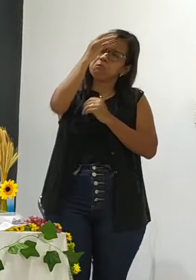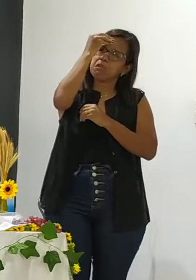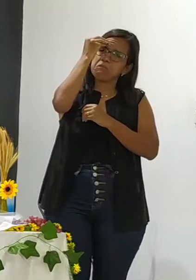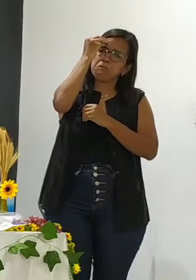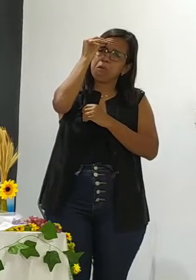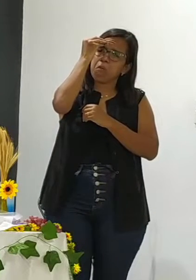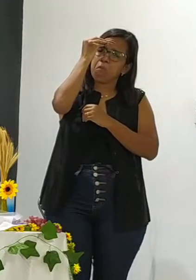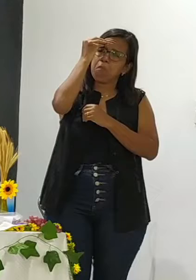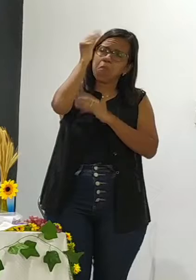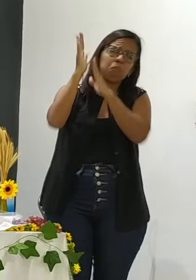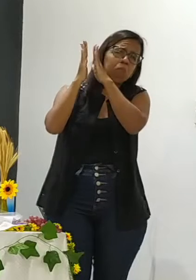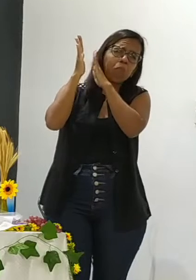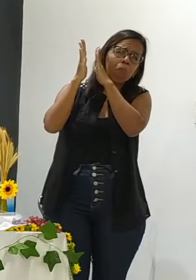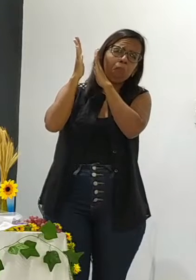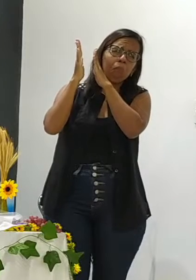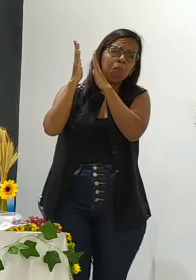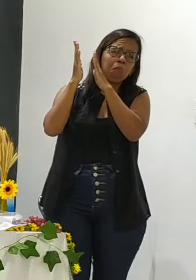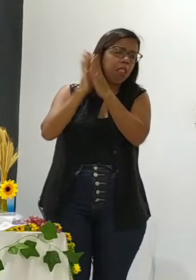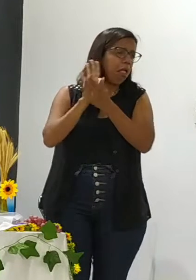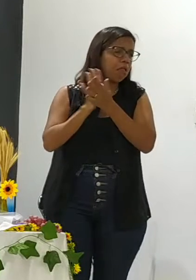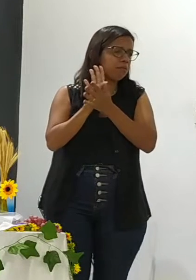escuta.